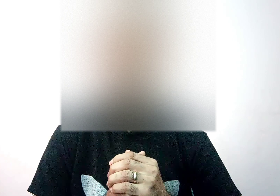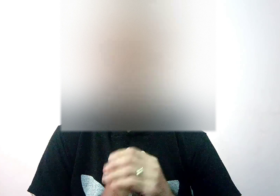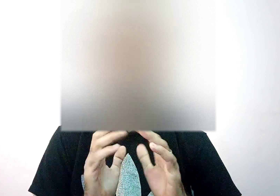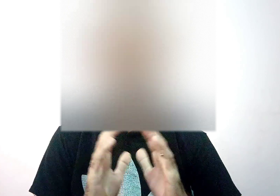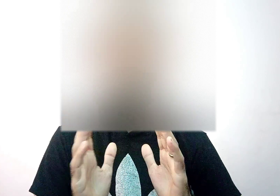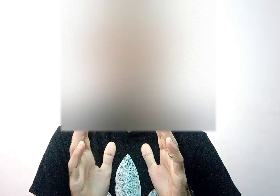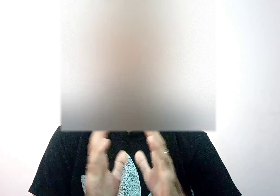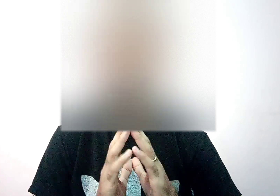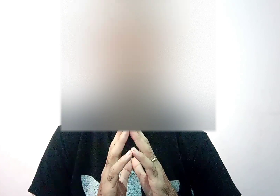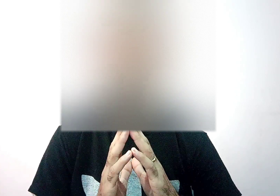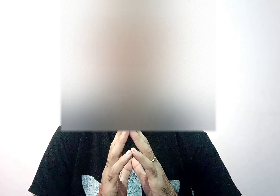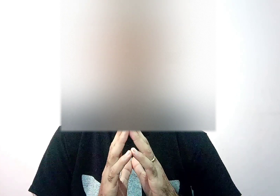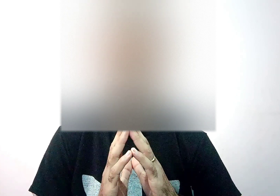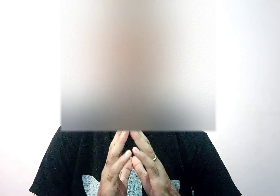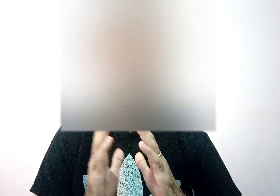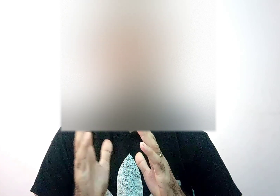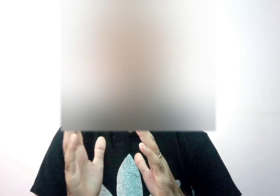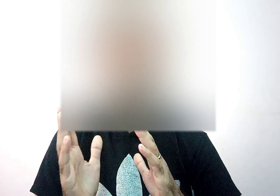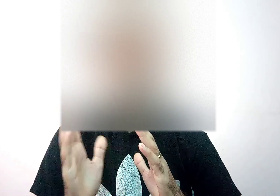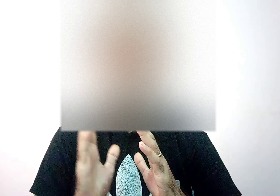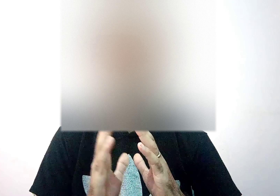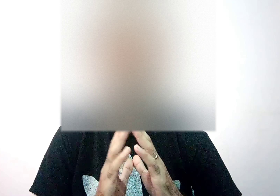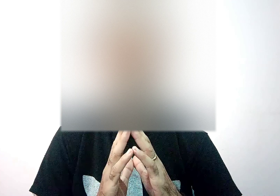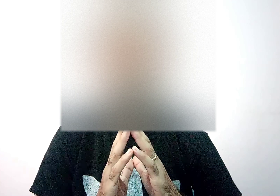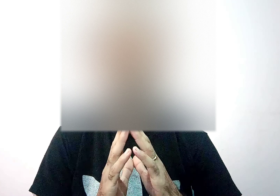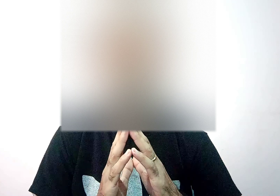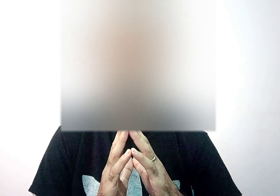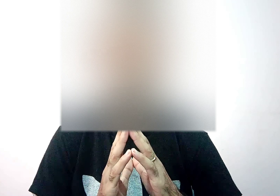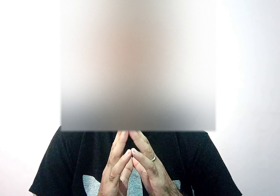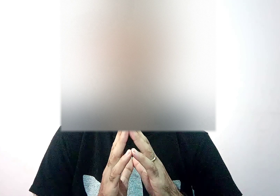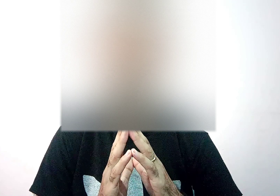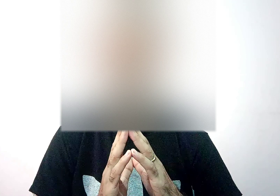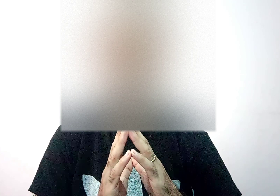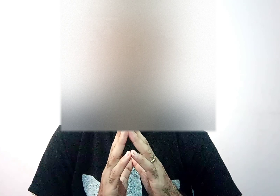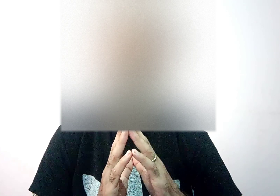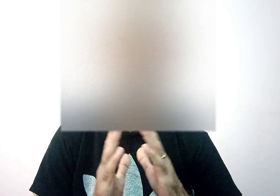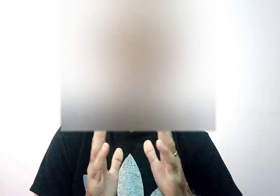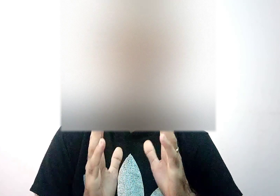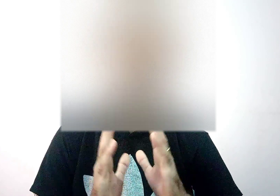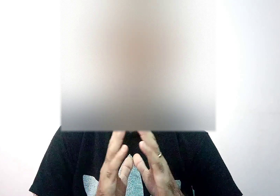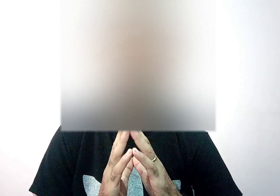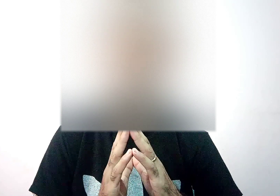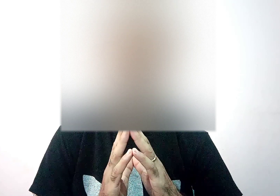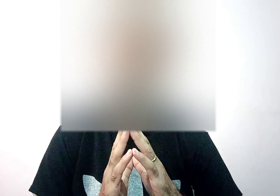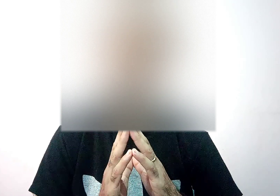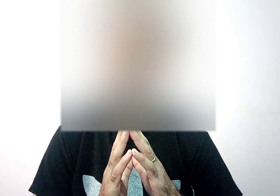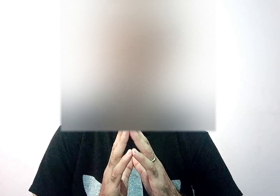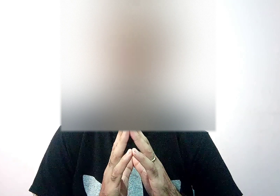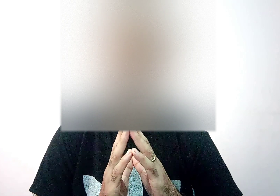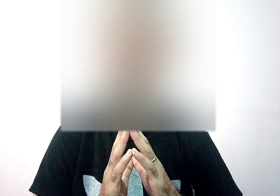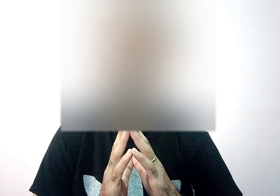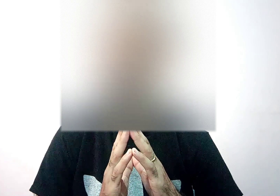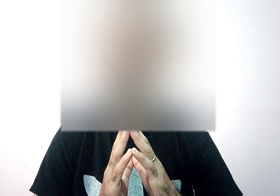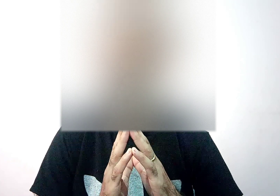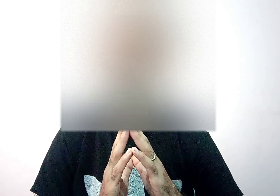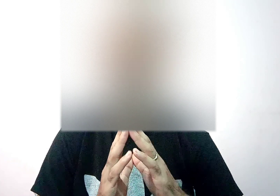بعض التفاصيل عن الاحداث اللي جاريه دلوقتي في اثيوبيا، وكان بعض التعليقات اللي بتعلق عليها الناس وتقول يا